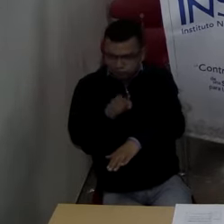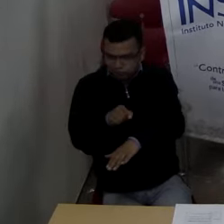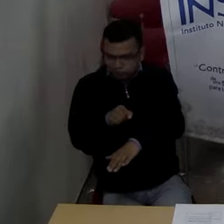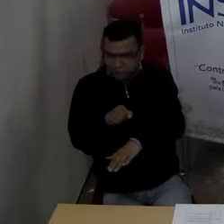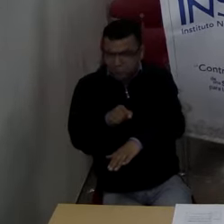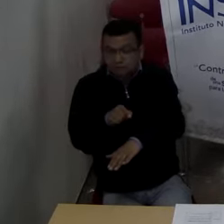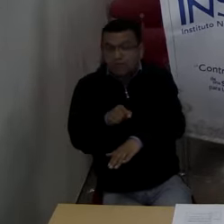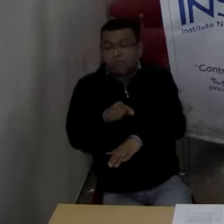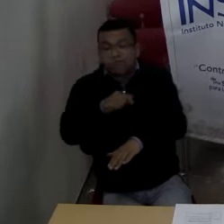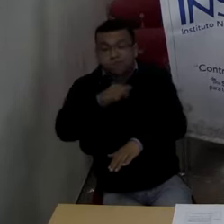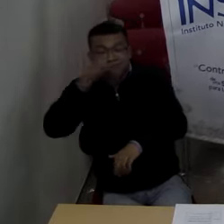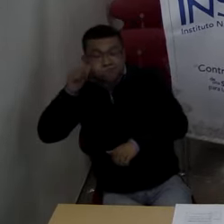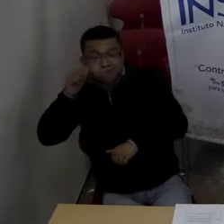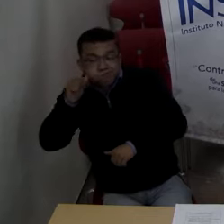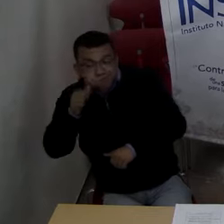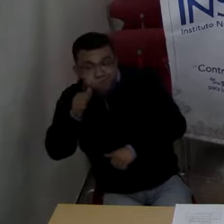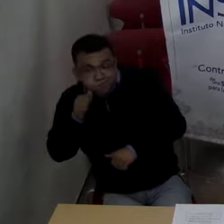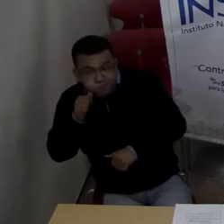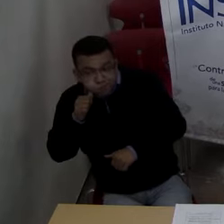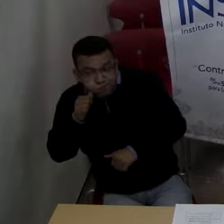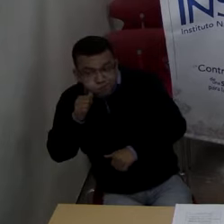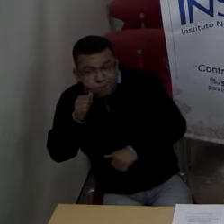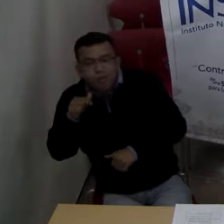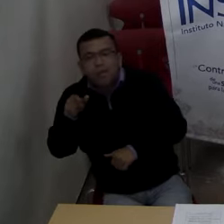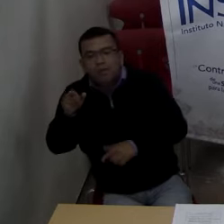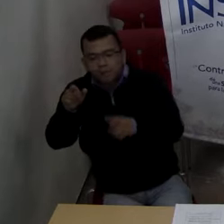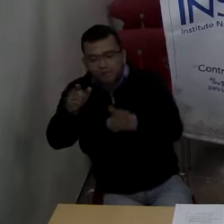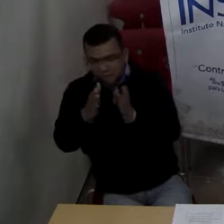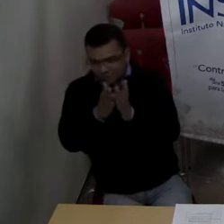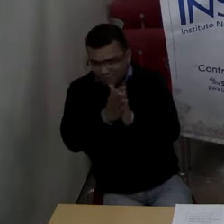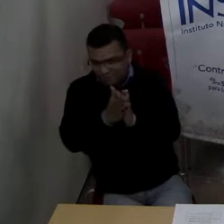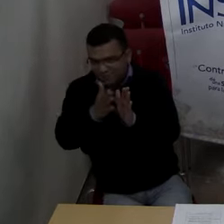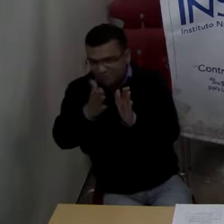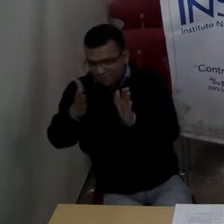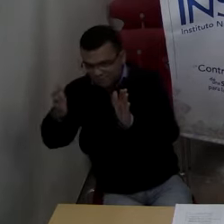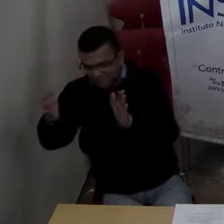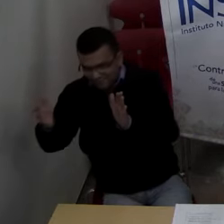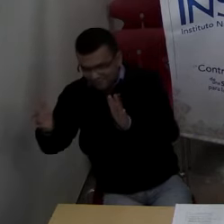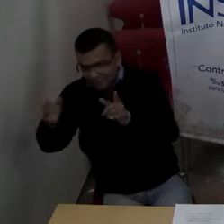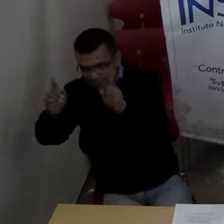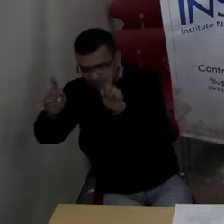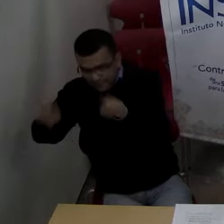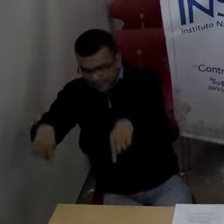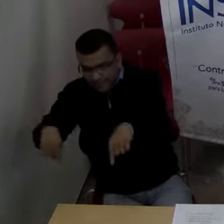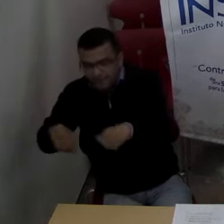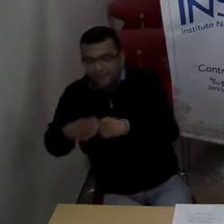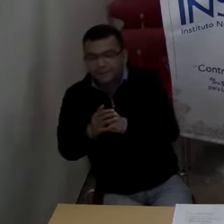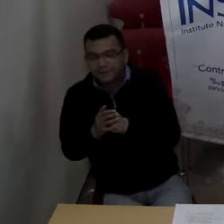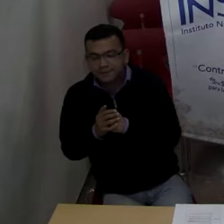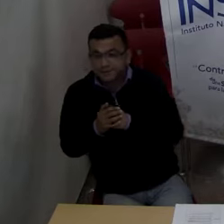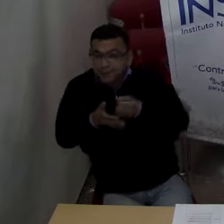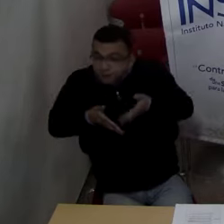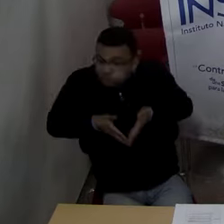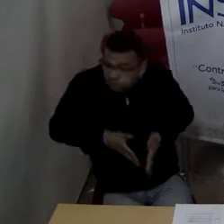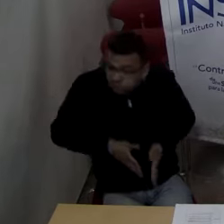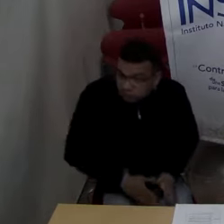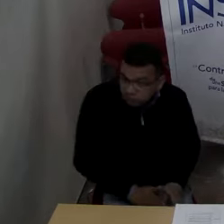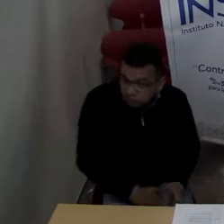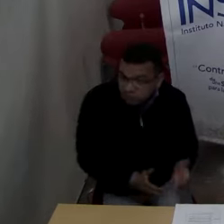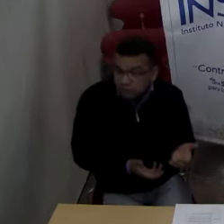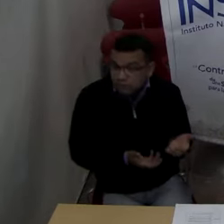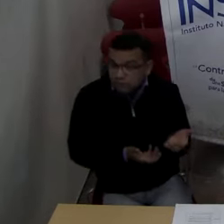nacimiento, en la lactancia y durante el desarrollo y a lo largo de nuestra vida.